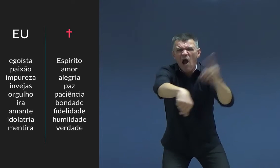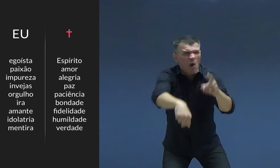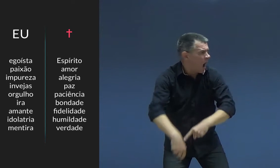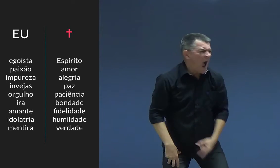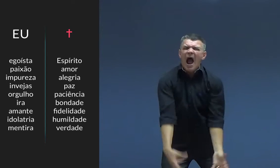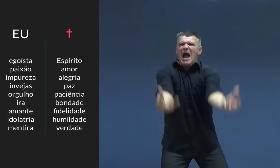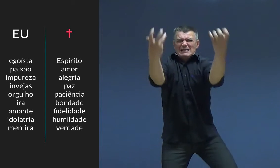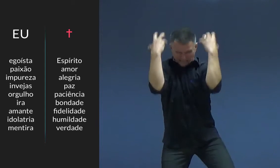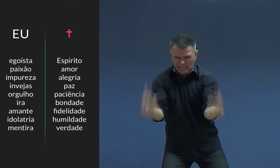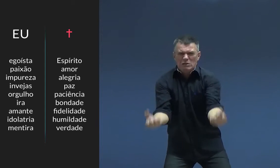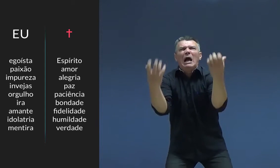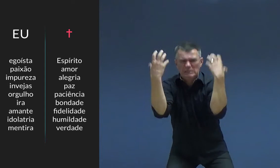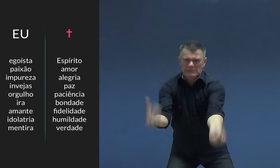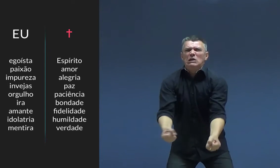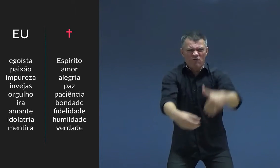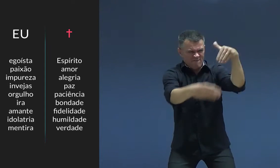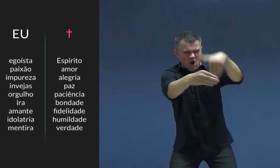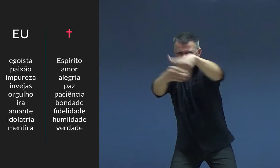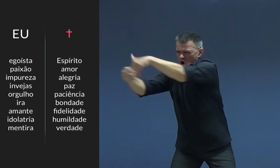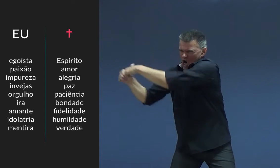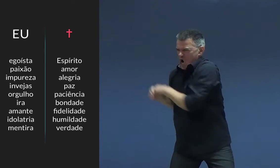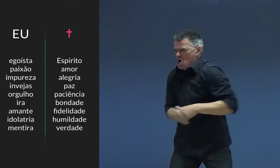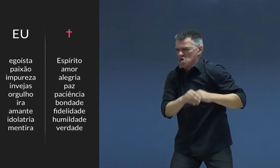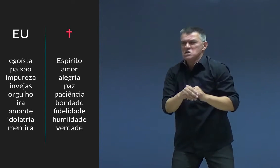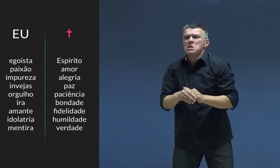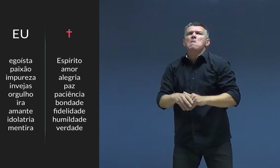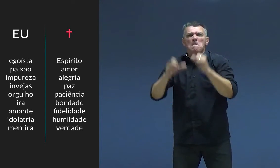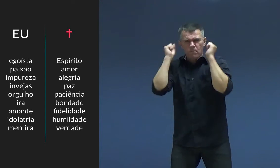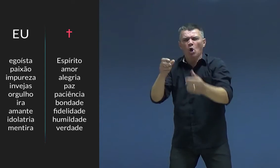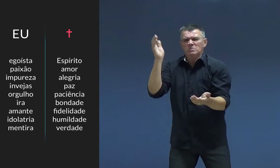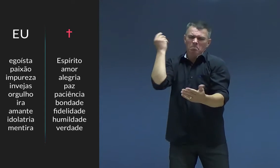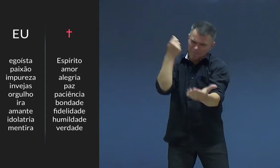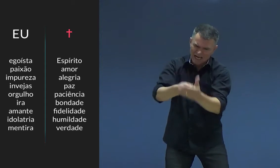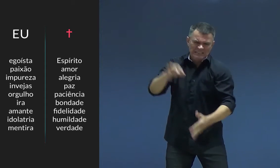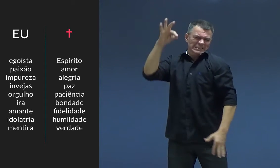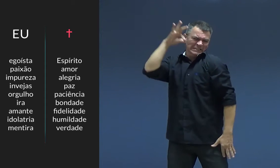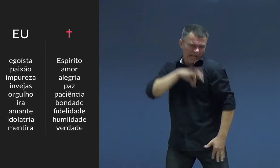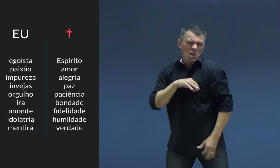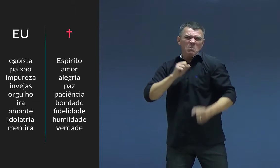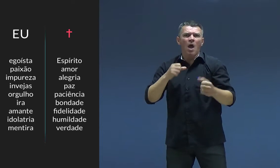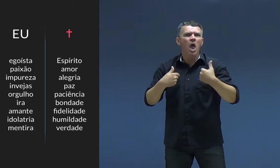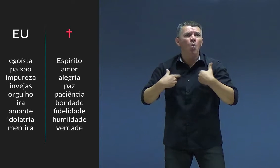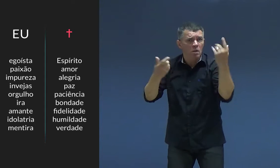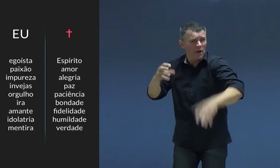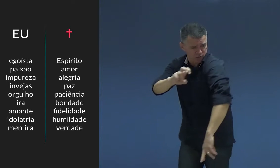gente tem? Ah, olha só, não, a gente aceita ele sim, ele pode vir aqui, pode pagar salário.